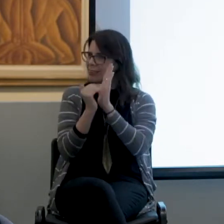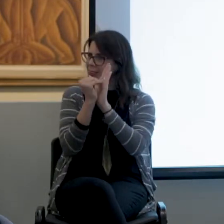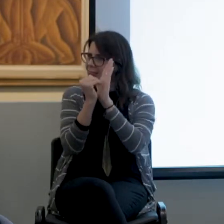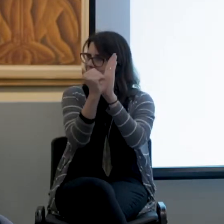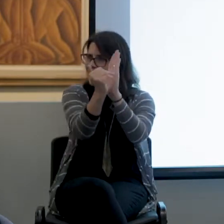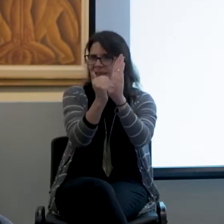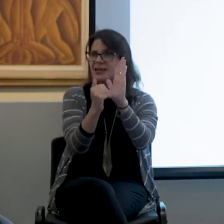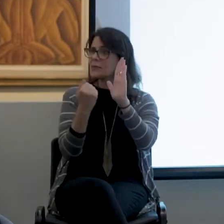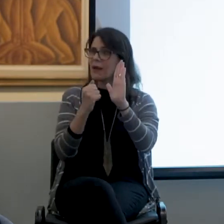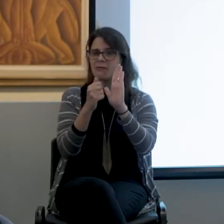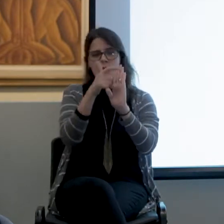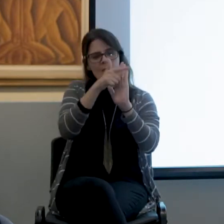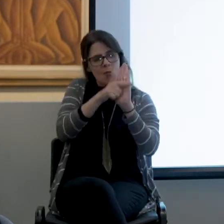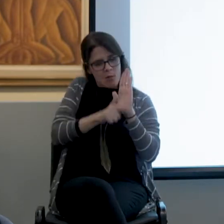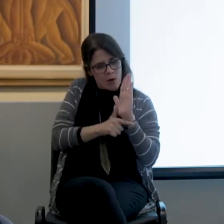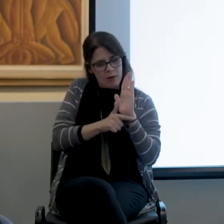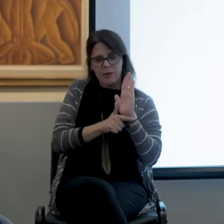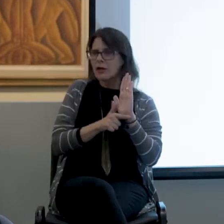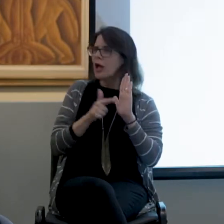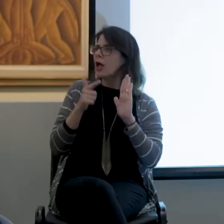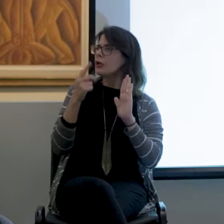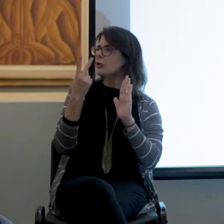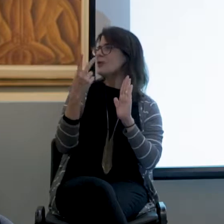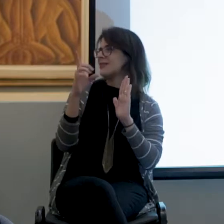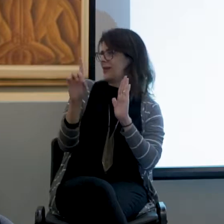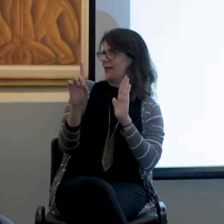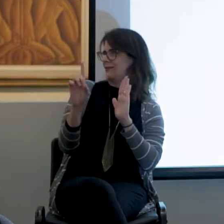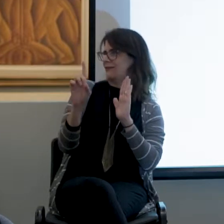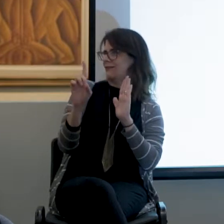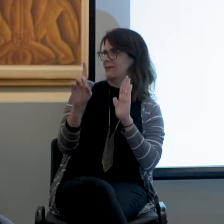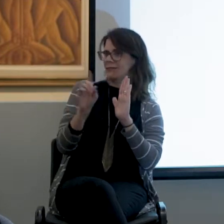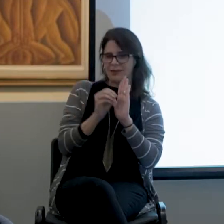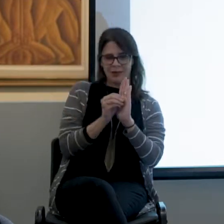Sempre bidimensionais.